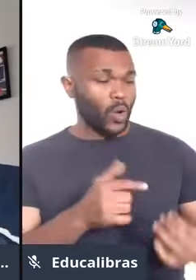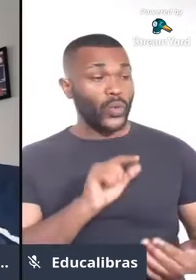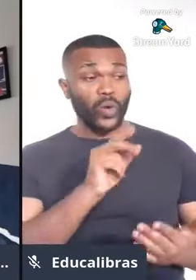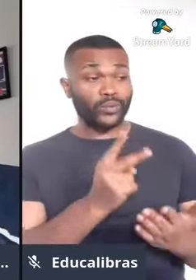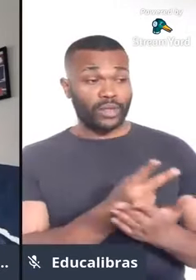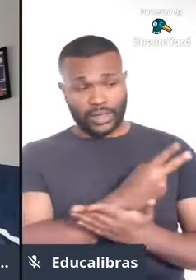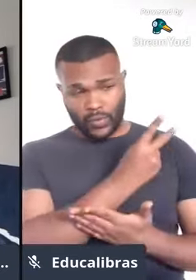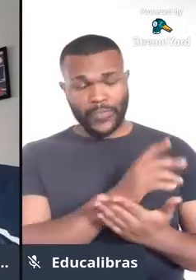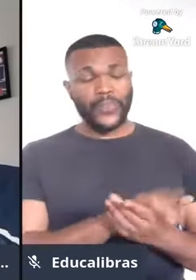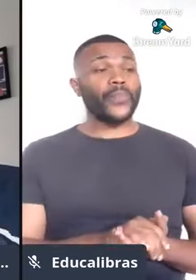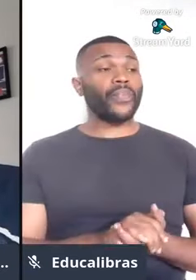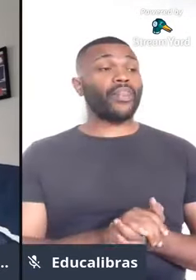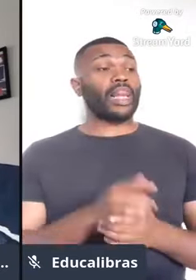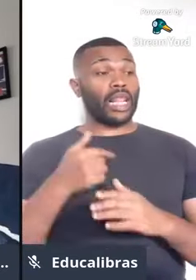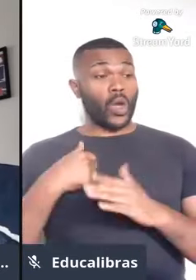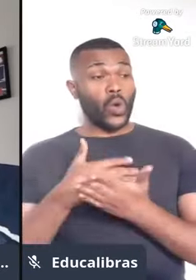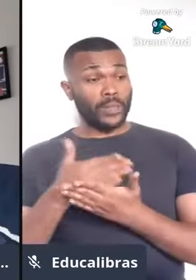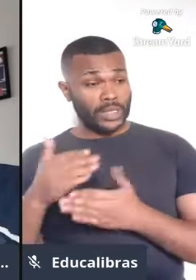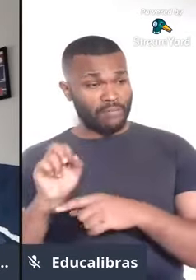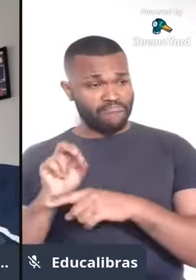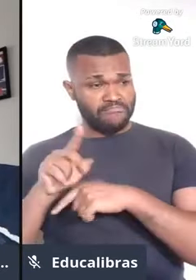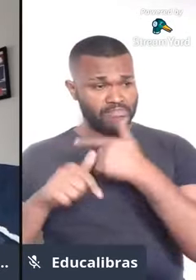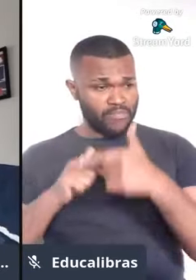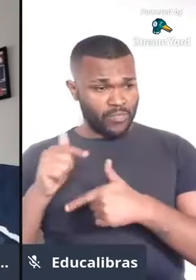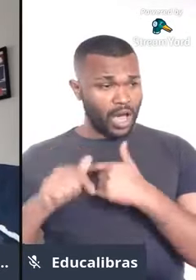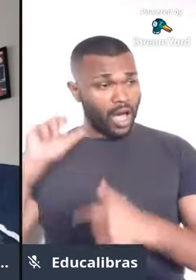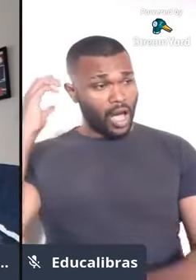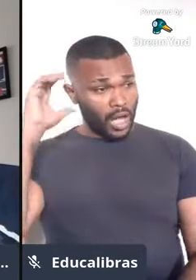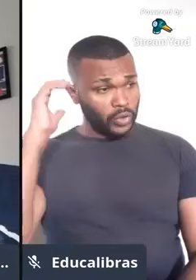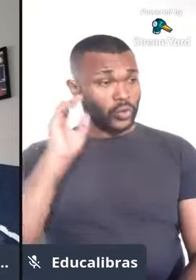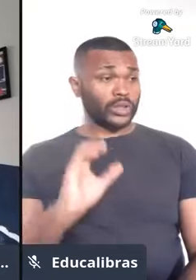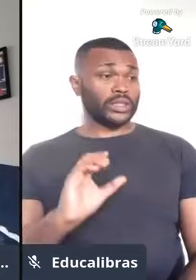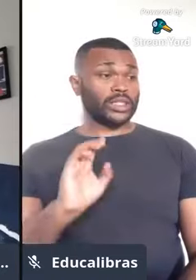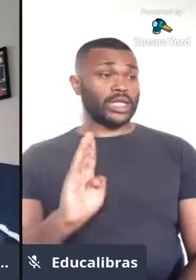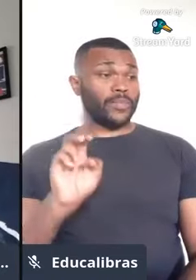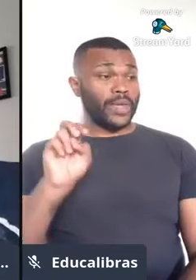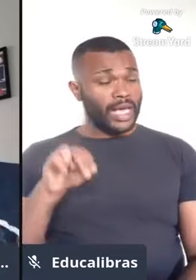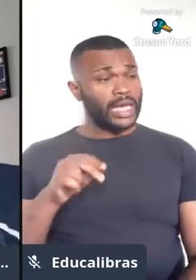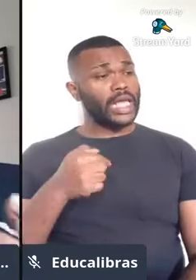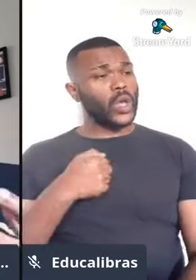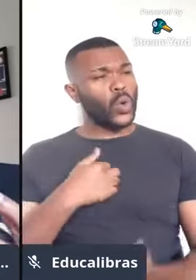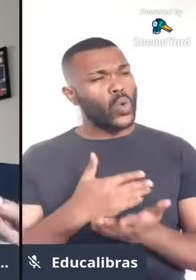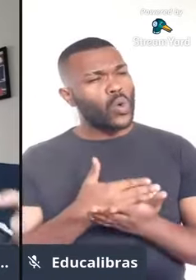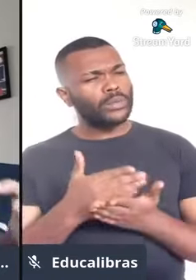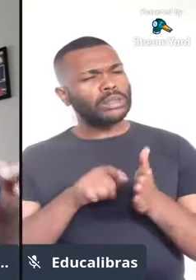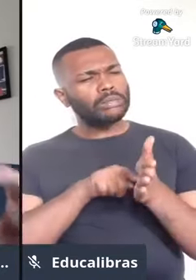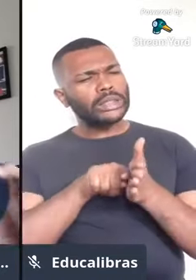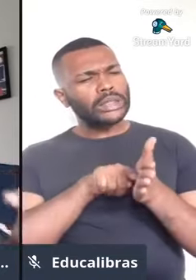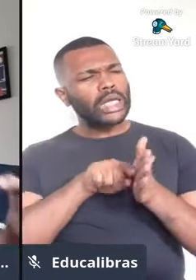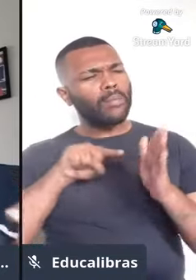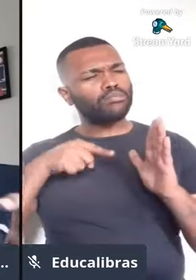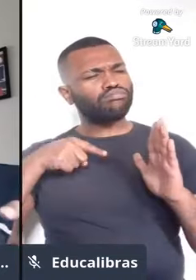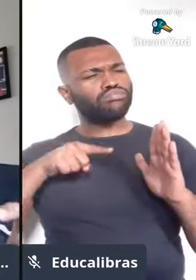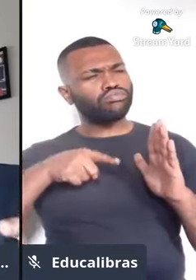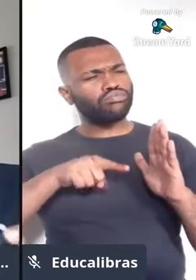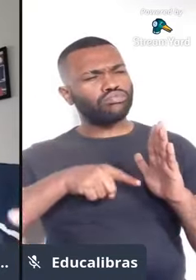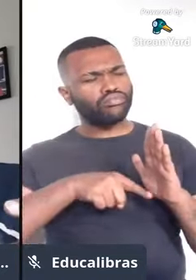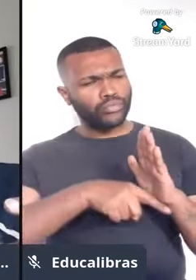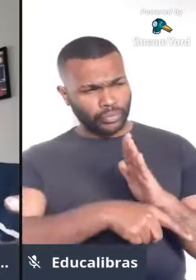minha entrada na Rádio CBN, eu comecei a tentar me aprofundar um pouco mais, porque, na verdade, só quando eu